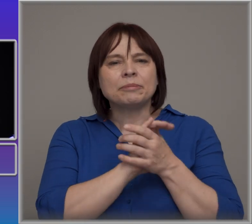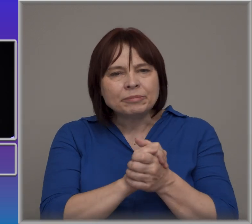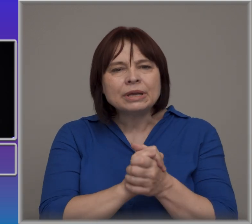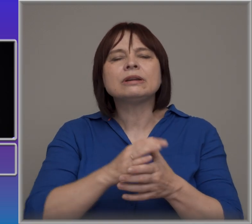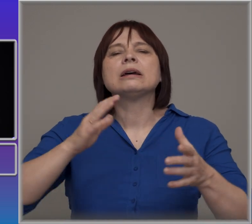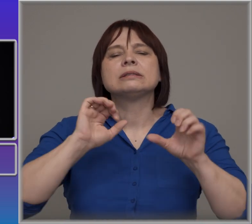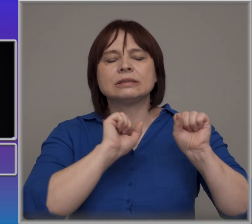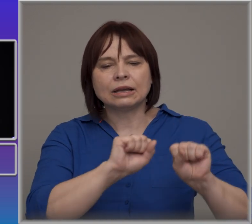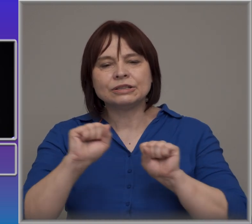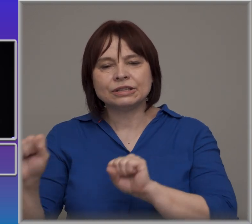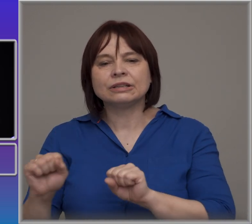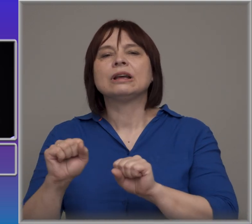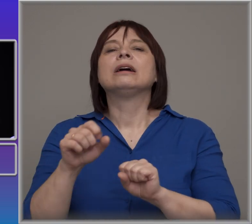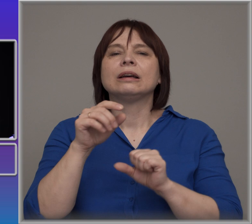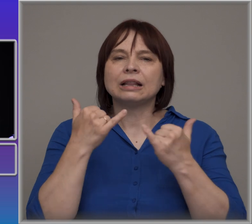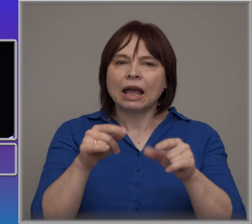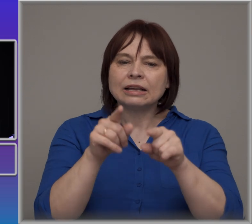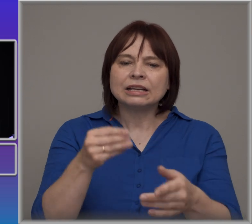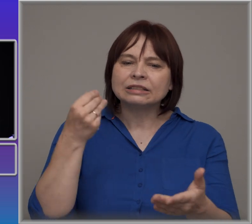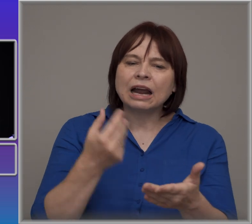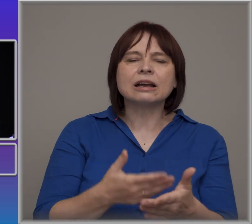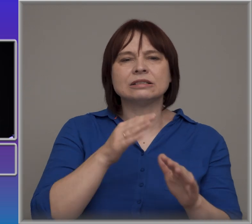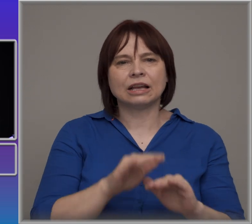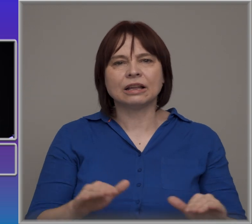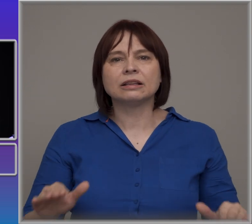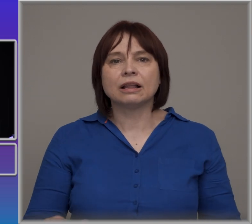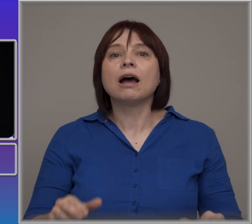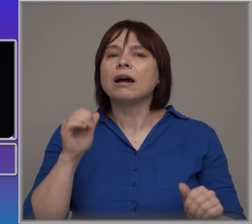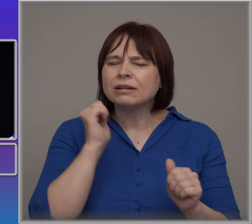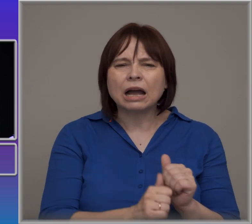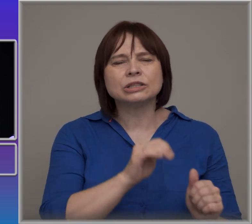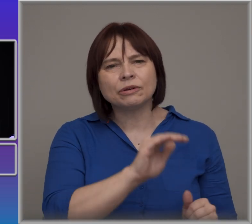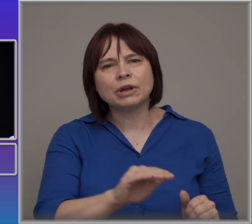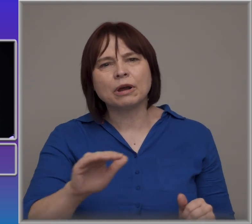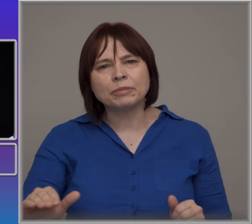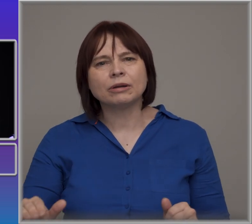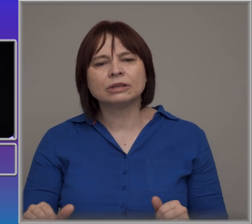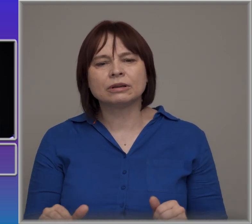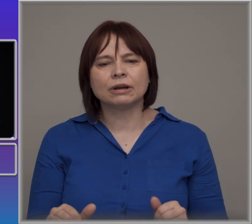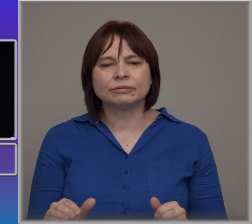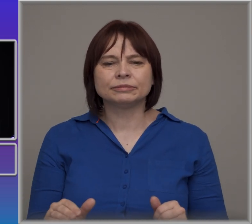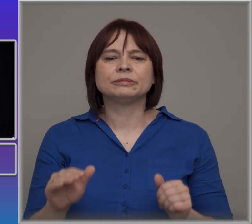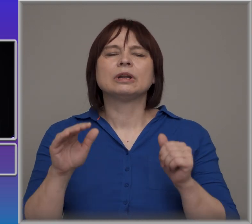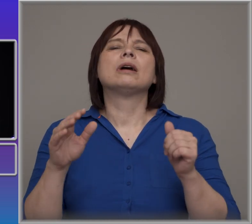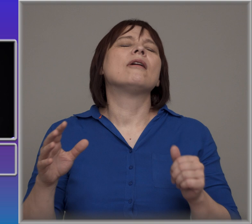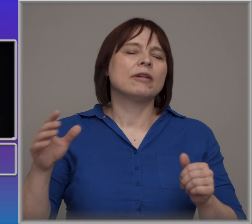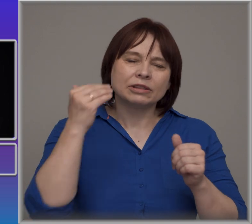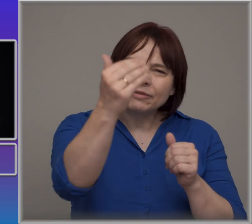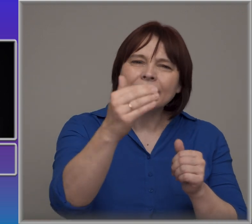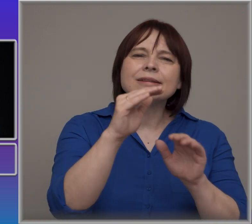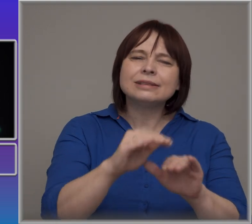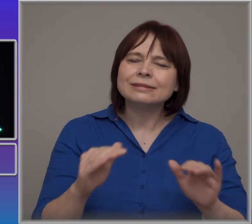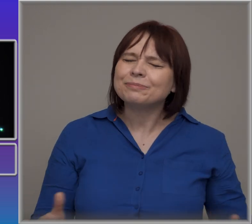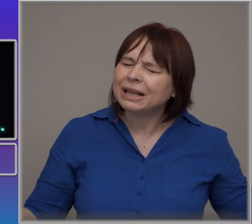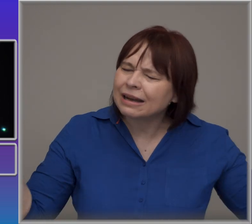величайшее отцовское строительство в их сердцах, Господь, оно преобразовывается каждый день, чтобы они, Господь, познавали